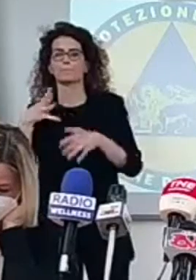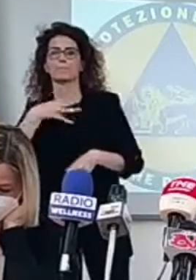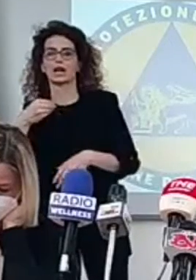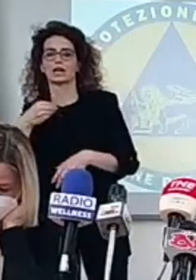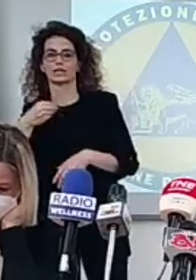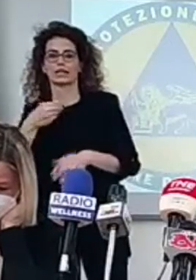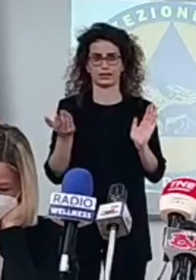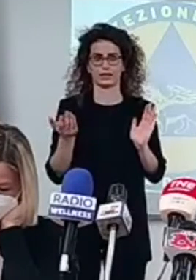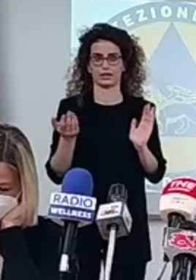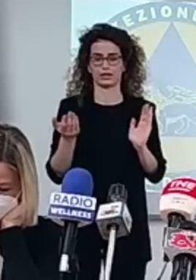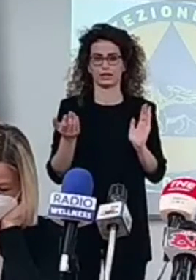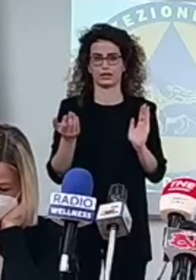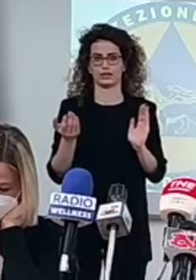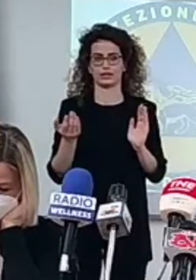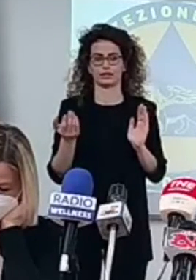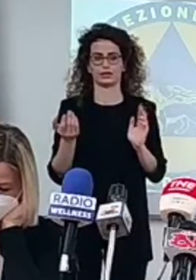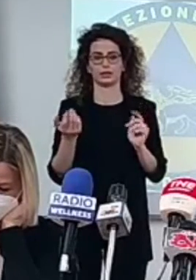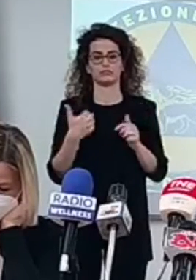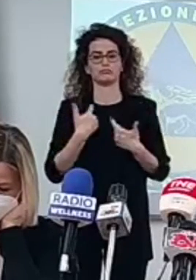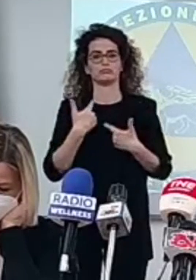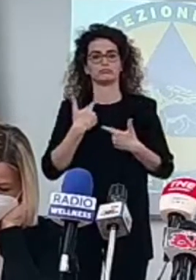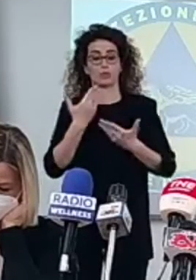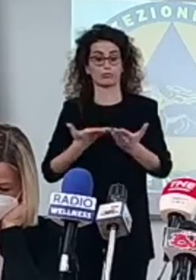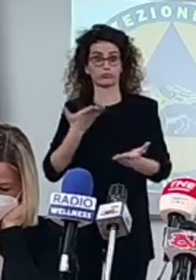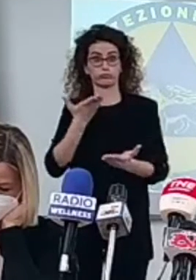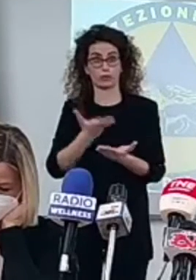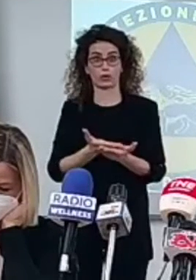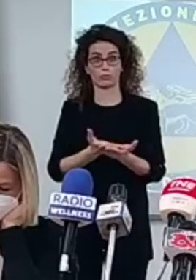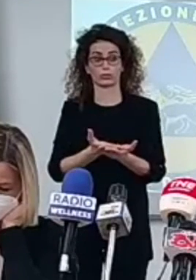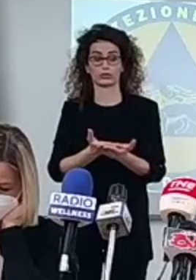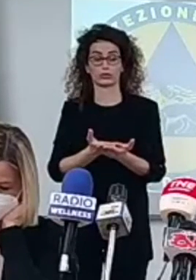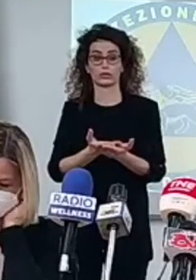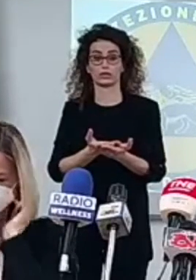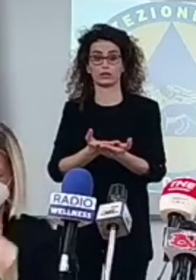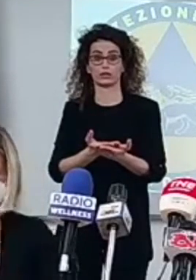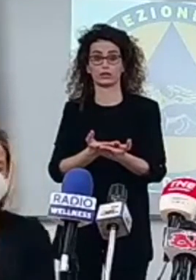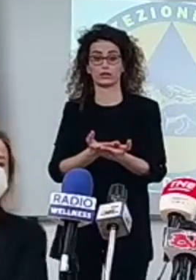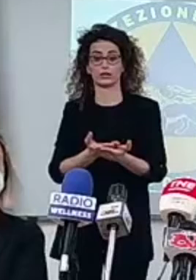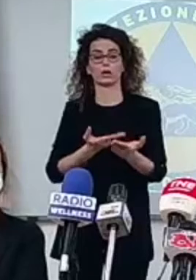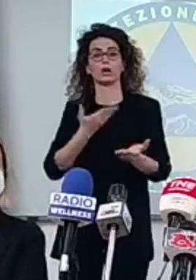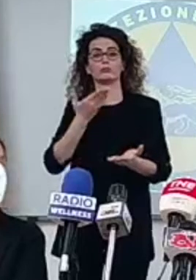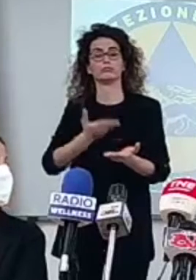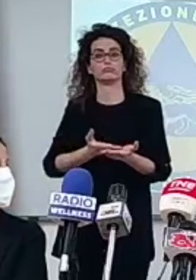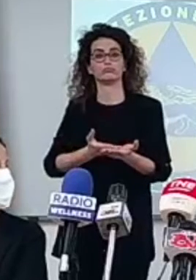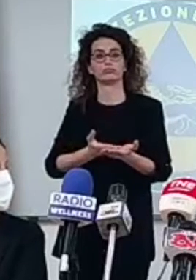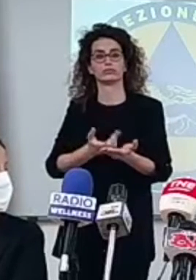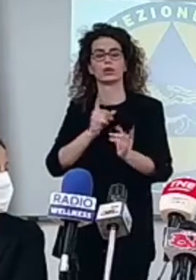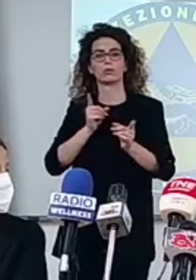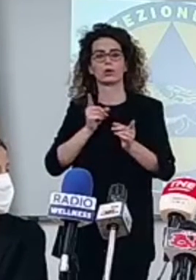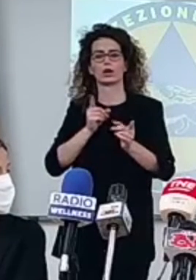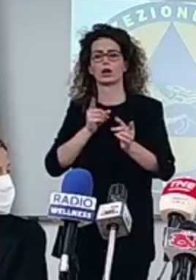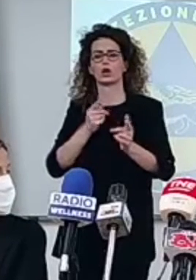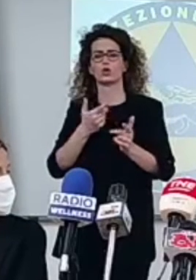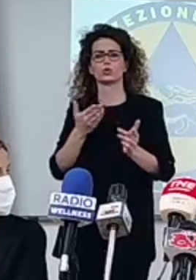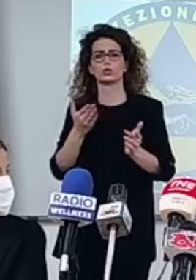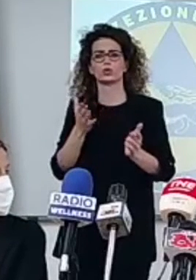aperto abbiamo portato avanti quella proposta che io ho fatto di applicare da subito le